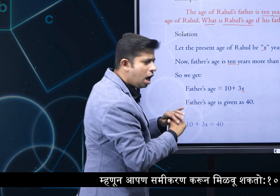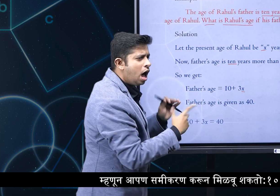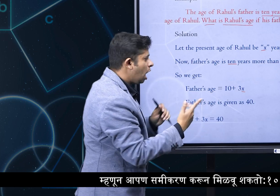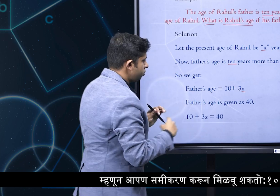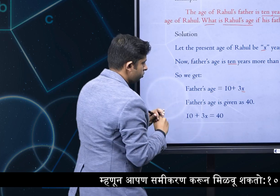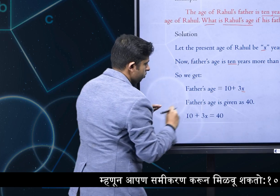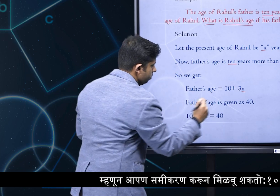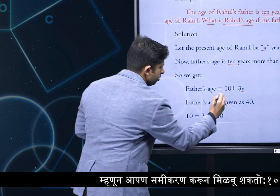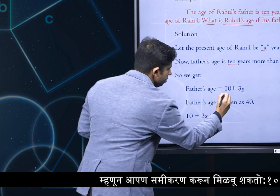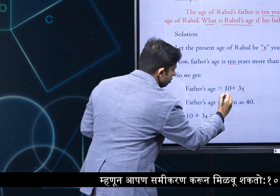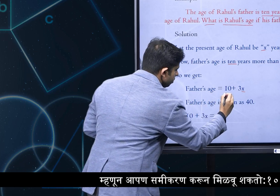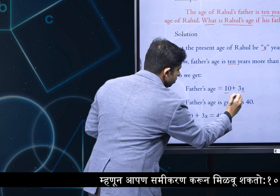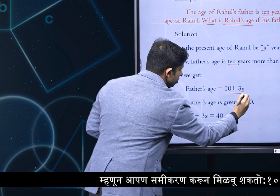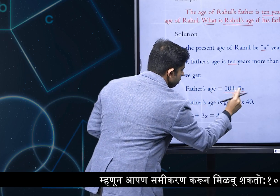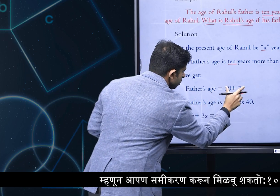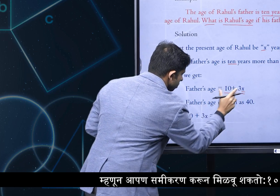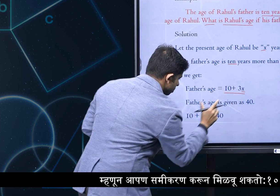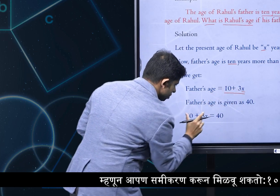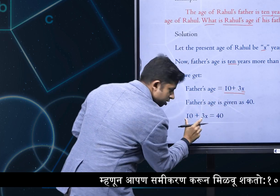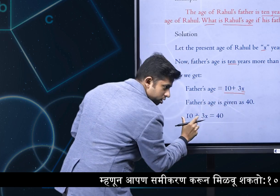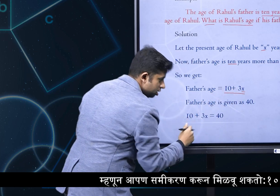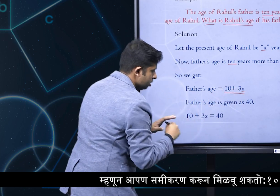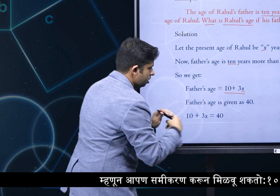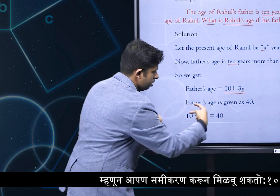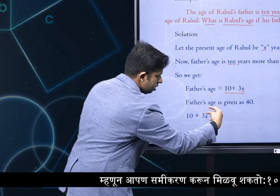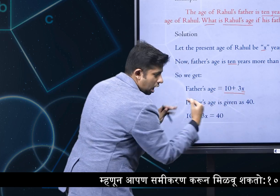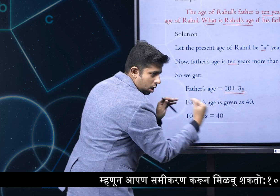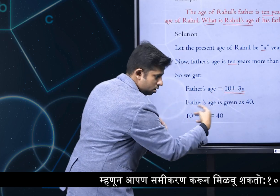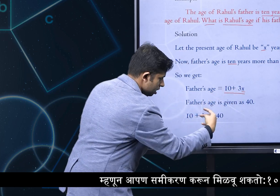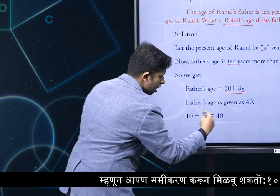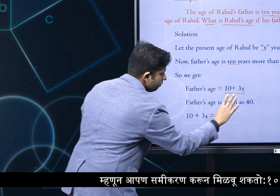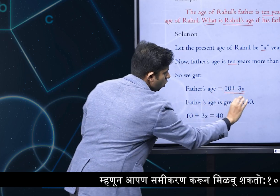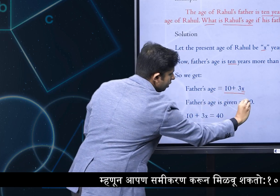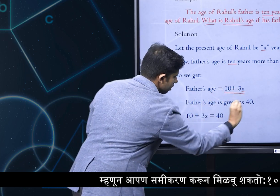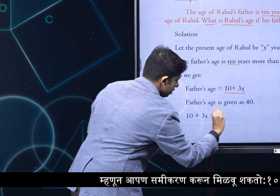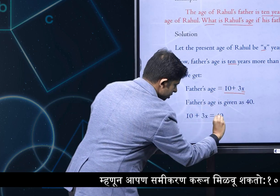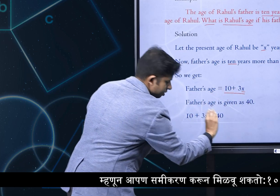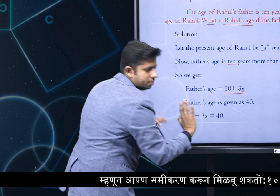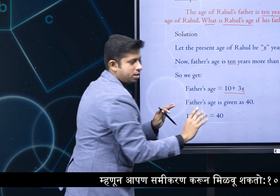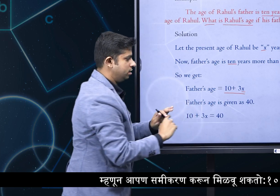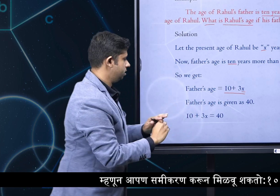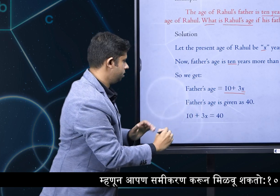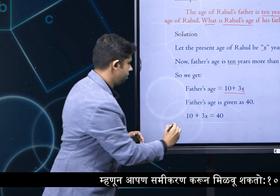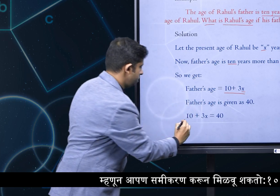म्हणून आपण समीकरण करून मिळवू शकतो 10 + 3x = 40.